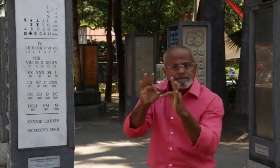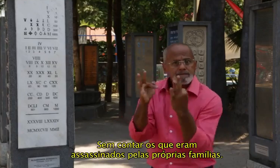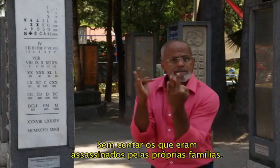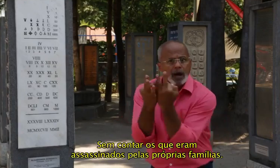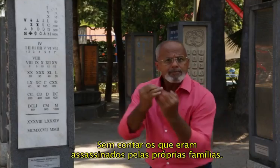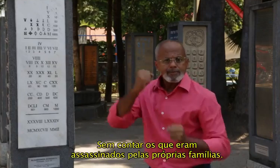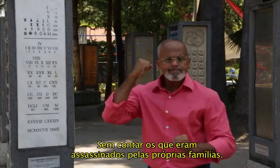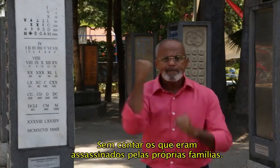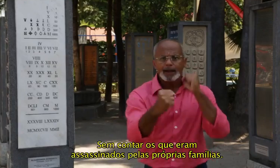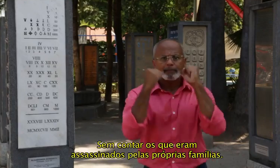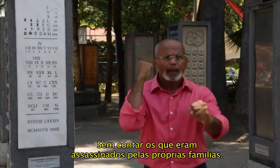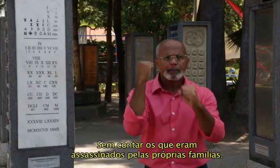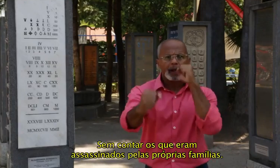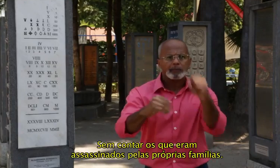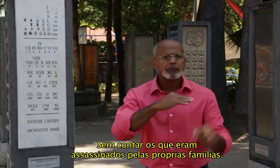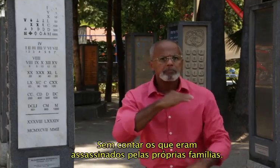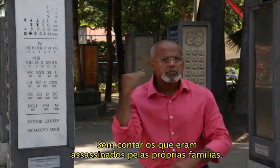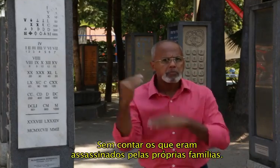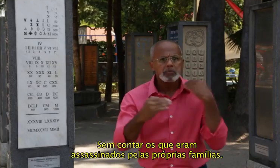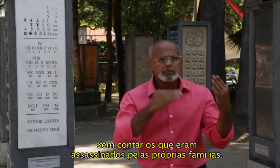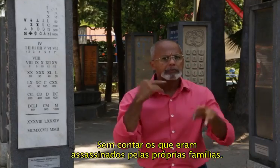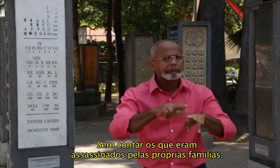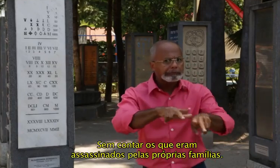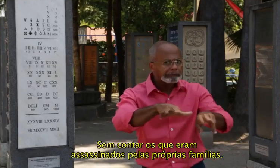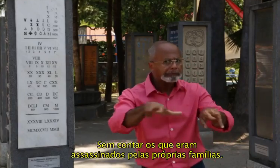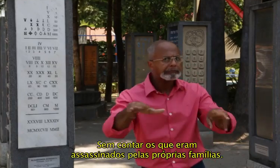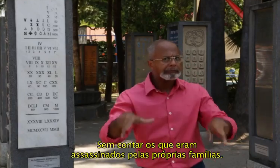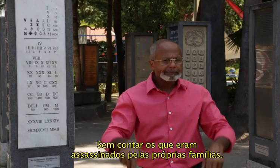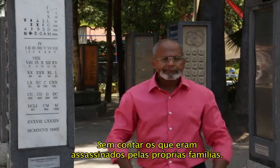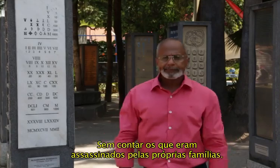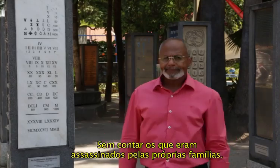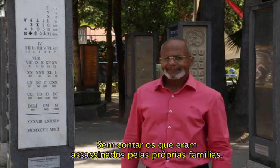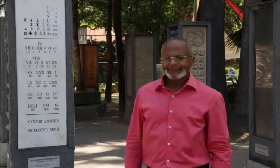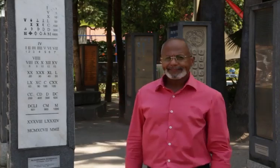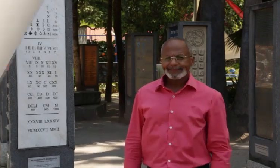sem contar os que eram assassinados pelas próprias famílias.